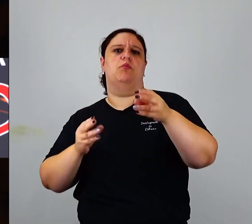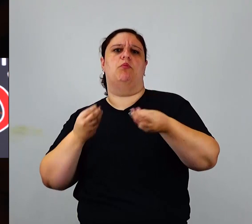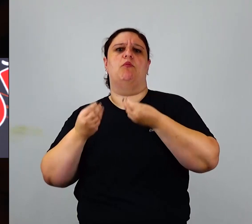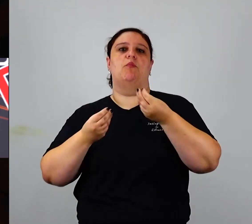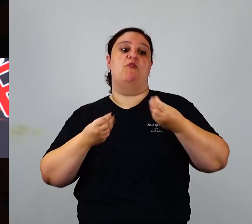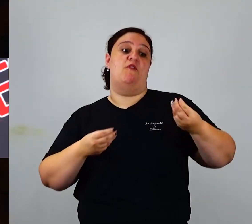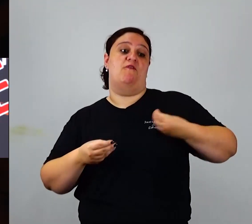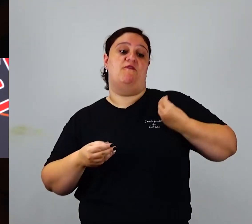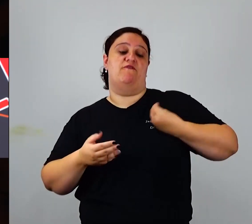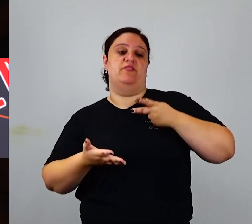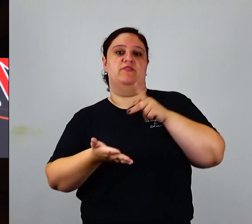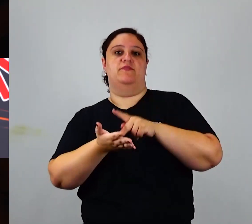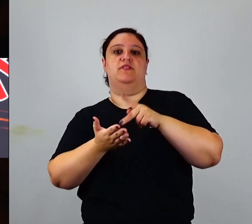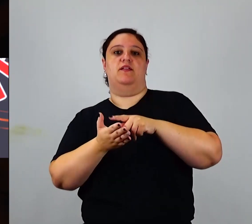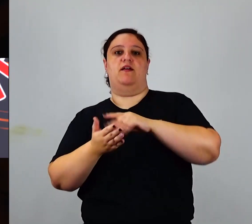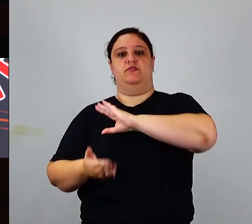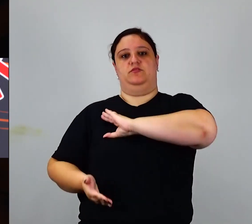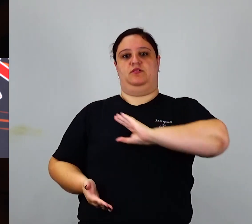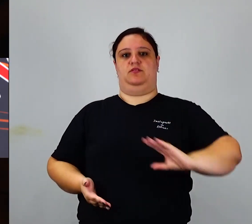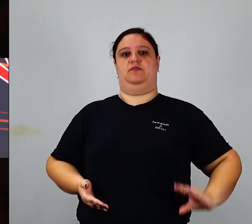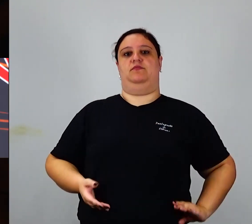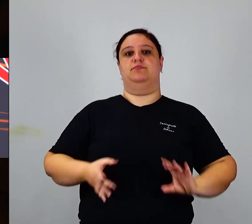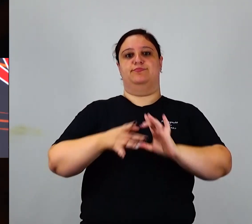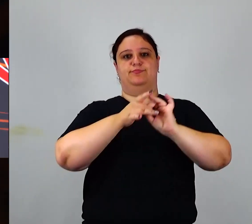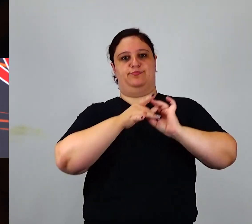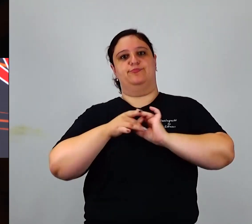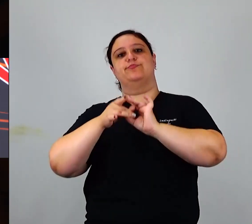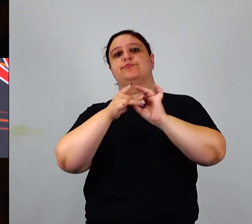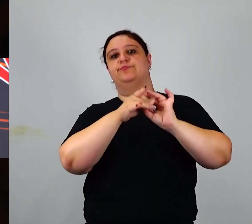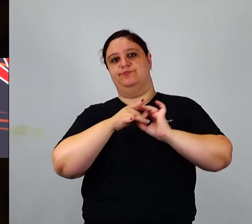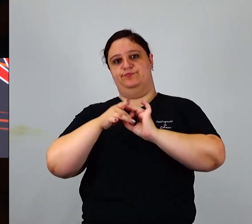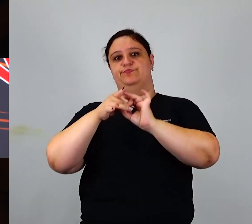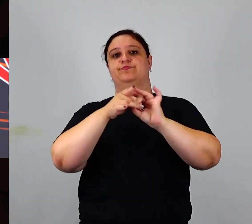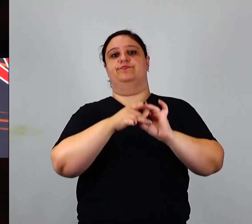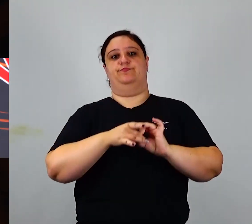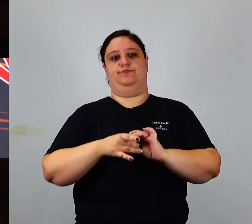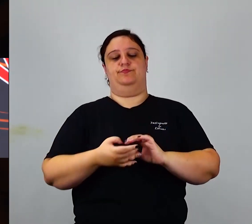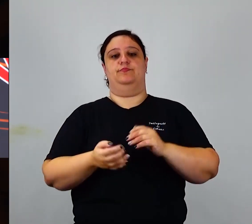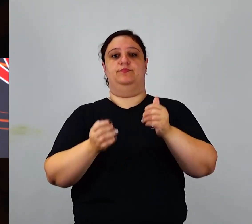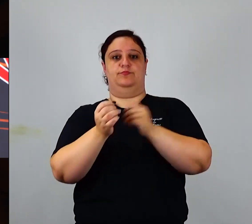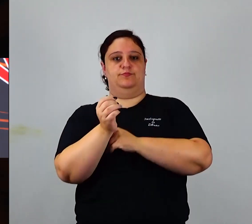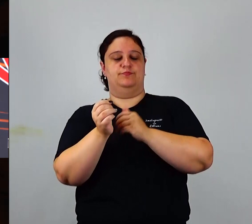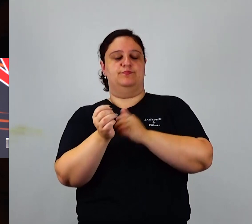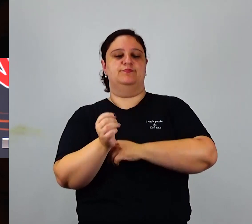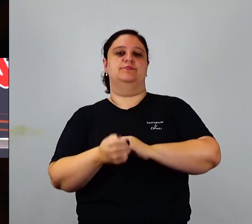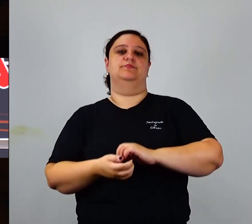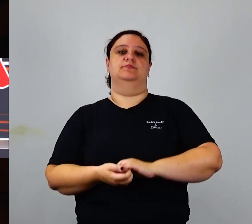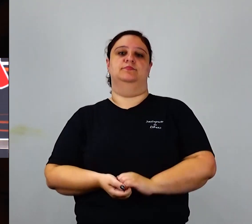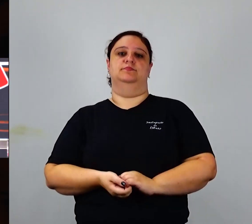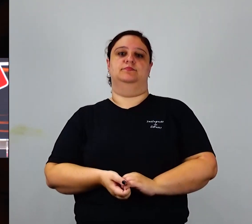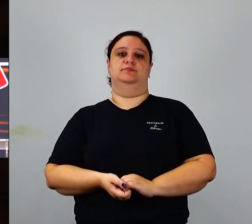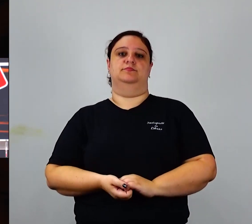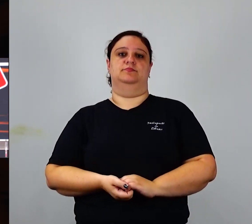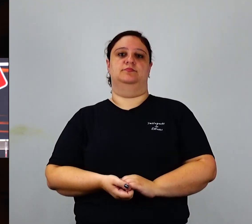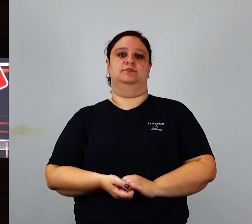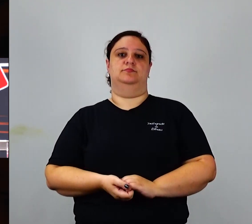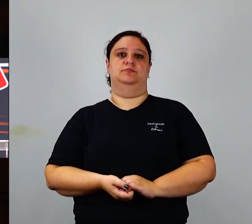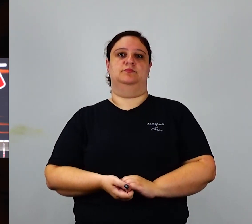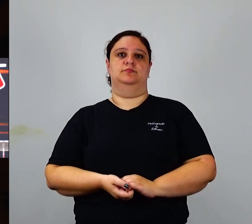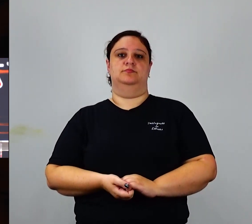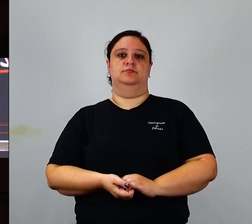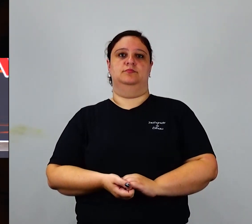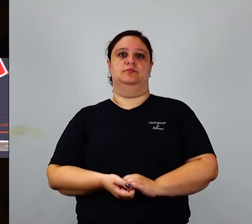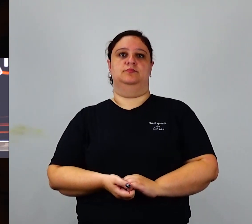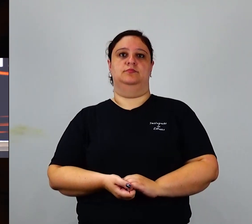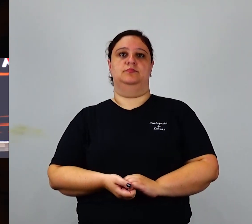sua verdadeira vida. E a sua verdadeira vida está oculta em Cristo. Não é porque